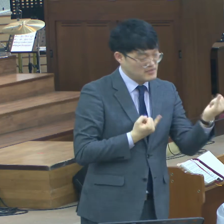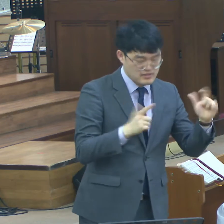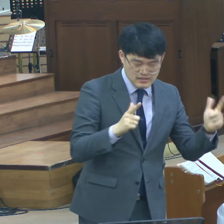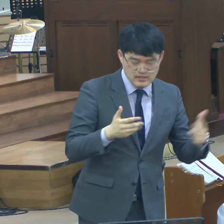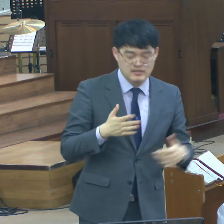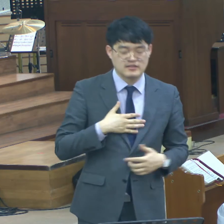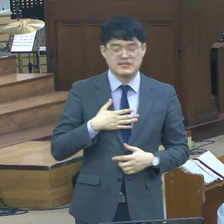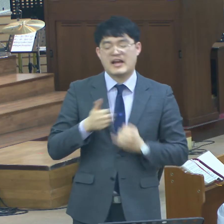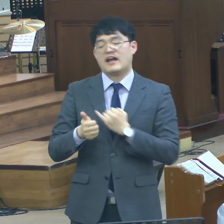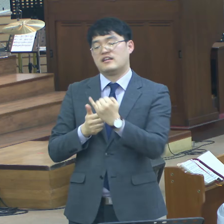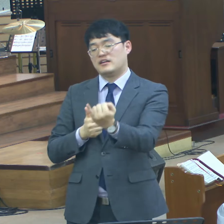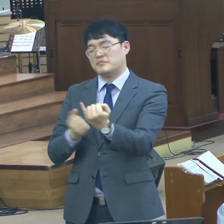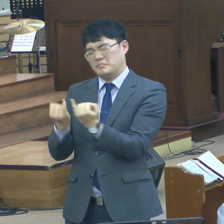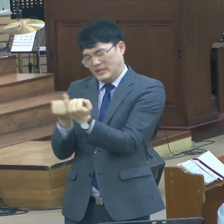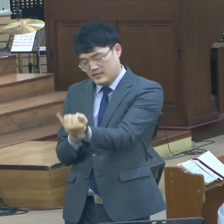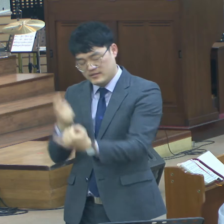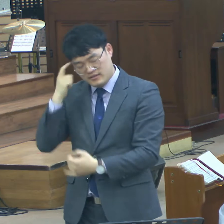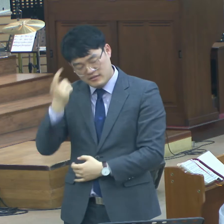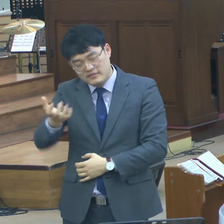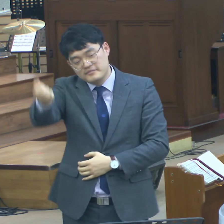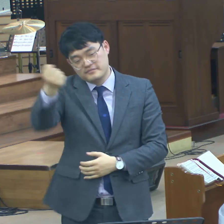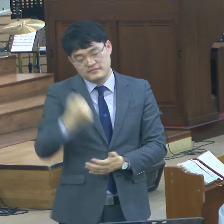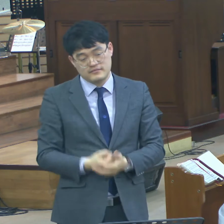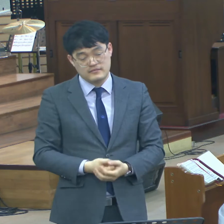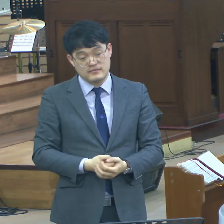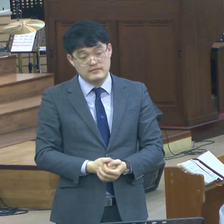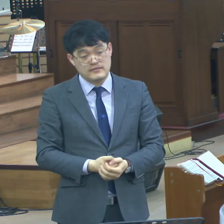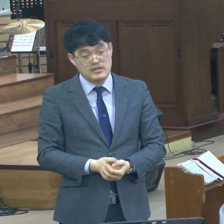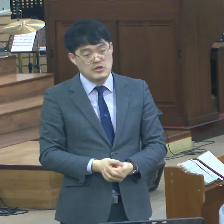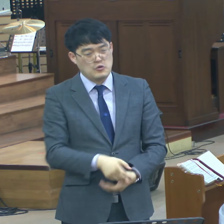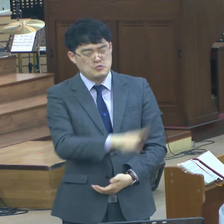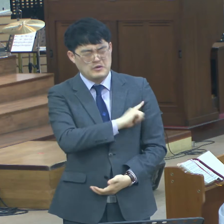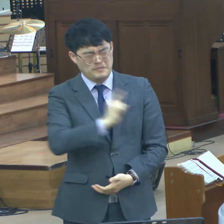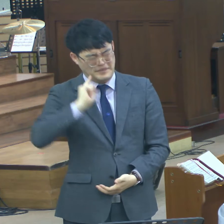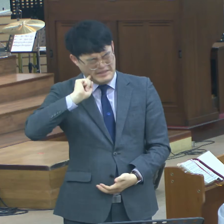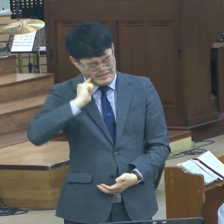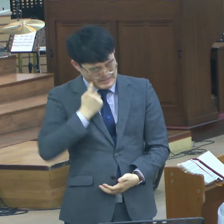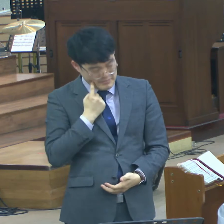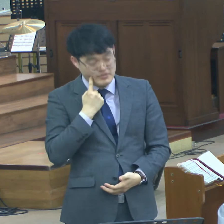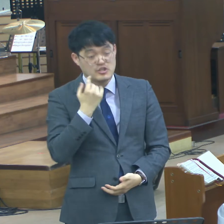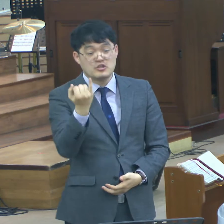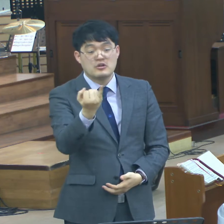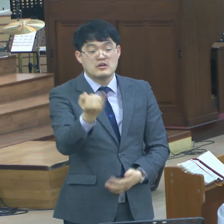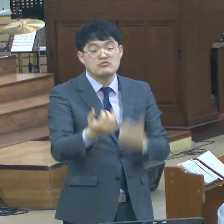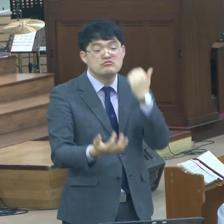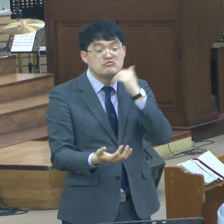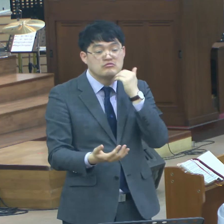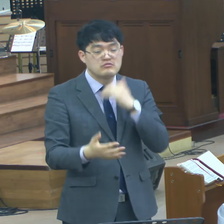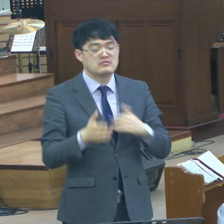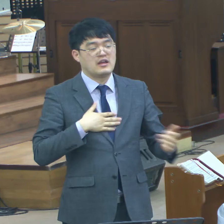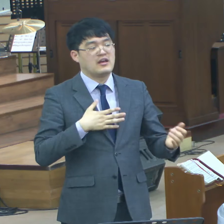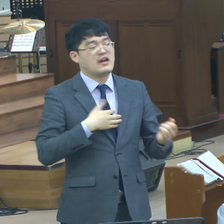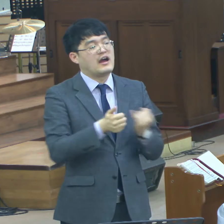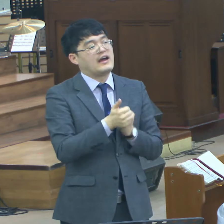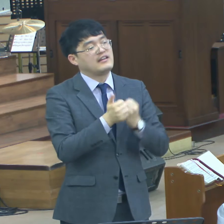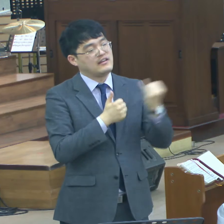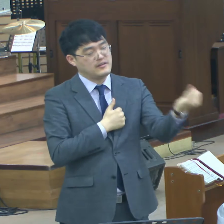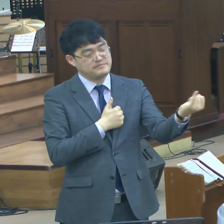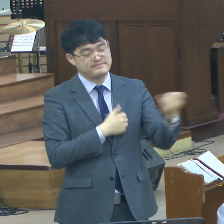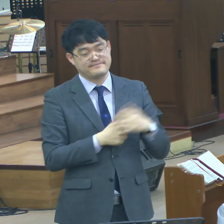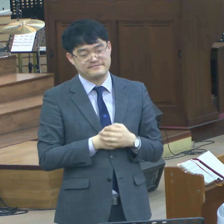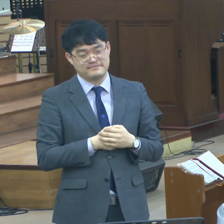미스코리아 진을 마음에 들어요? 최고로 예쁜 여자는 누구예요? 빨리 대답 안